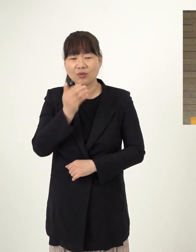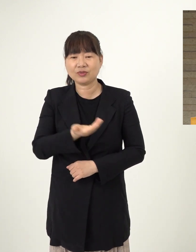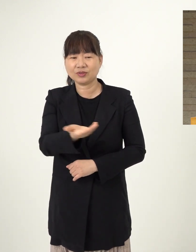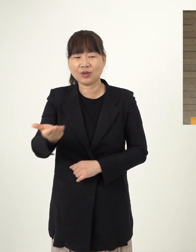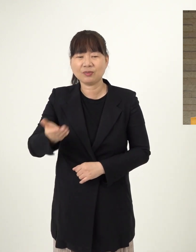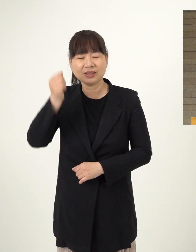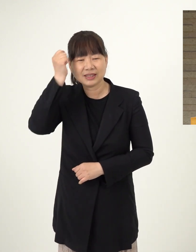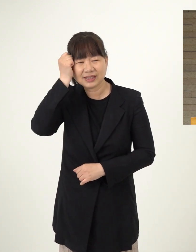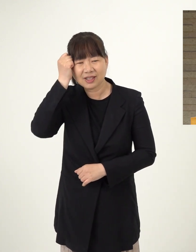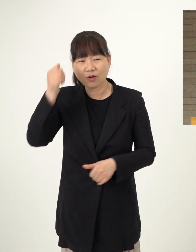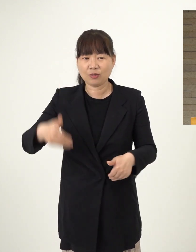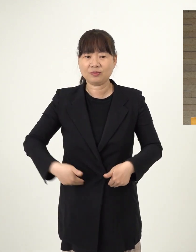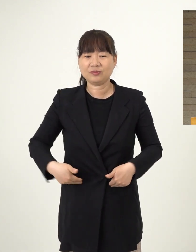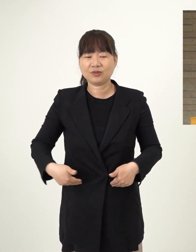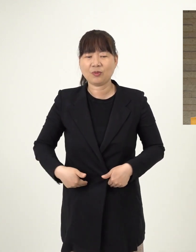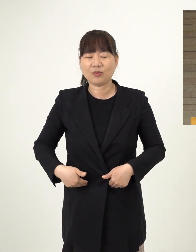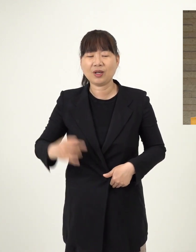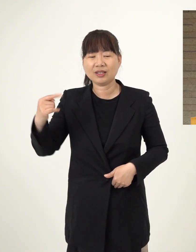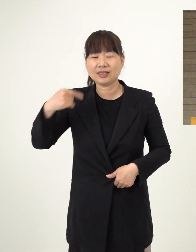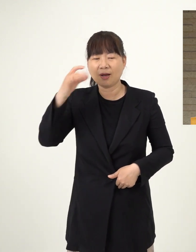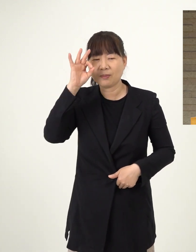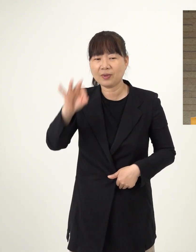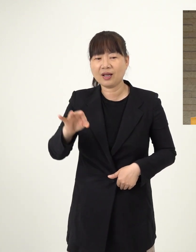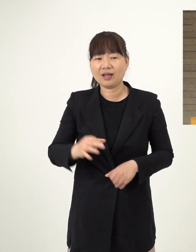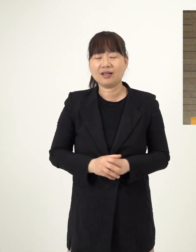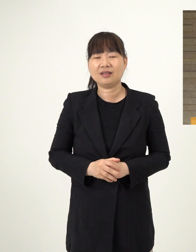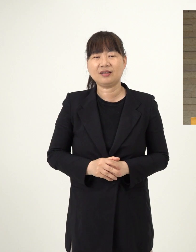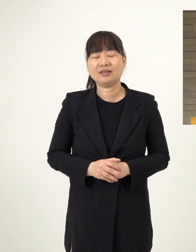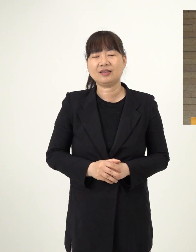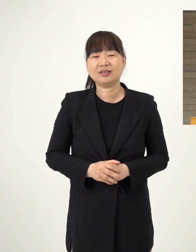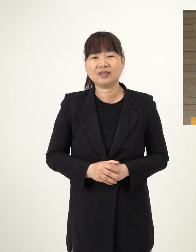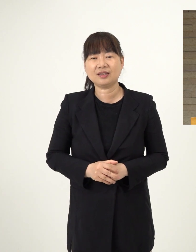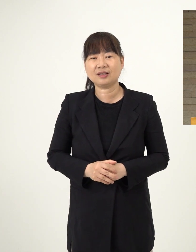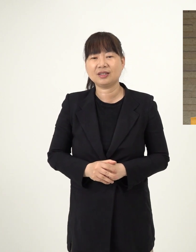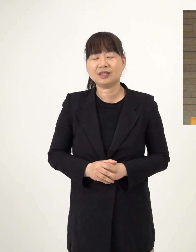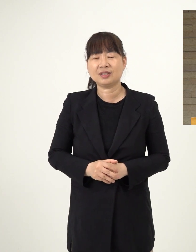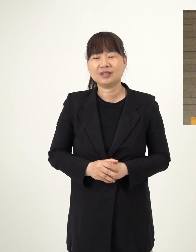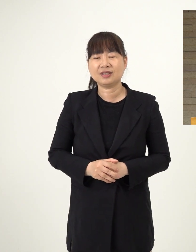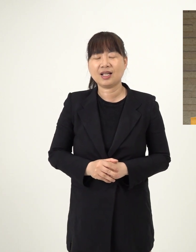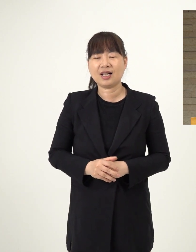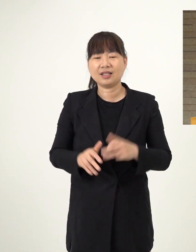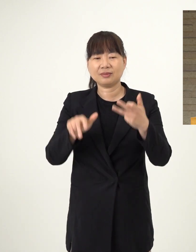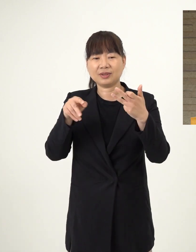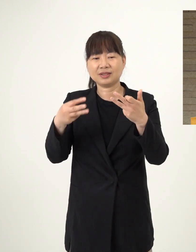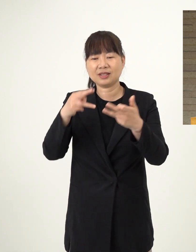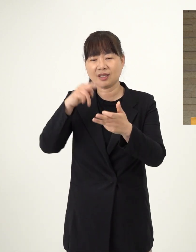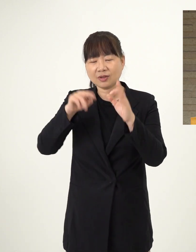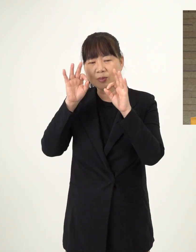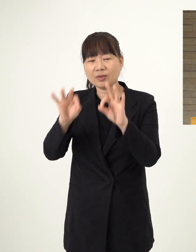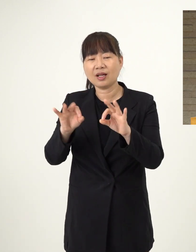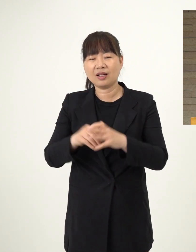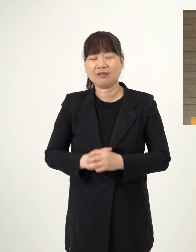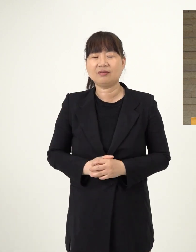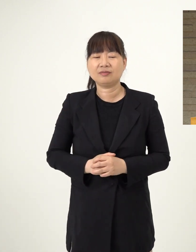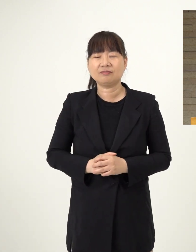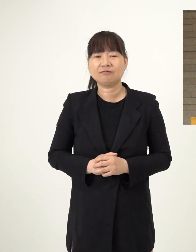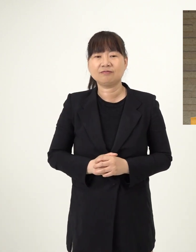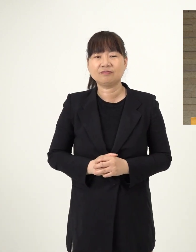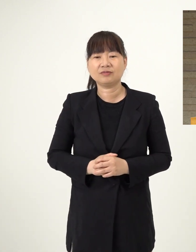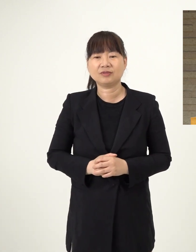될 이유가 뭐냐 하면 그 다음 절 때문입니다. 자, 18절을 보세요.